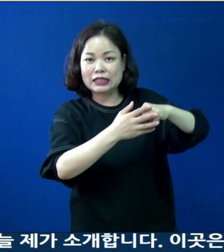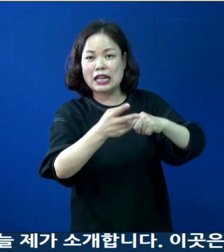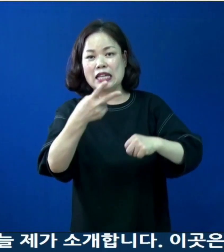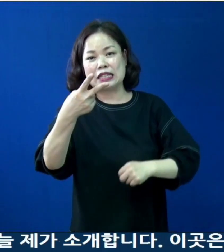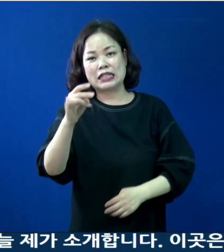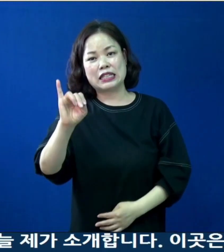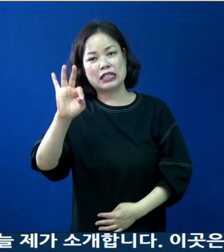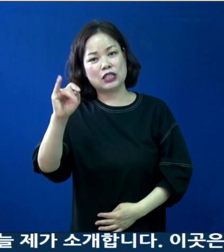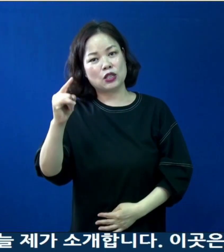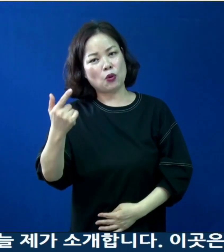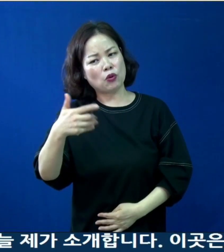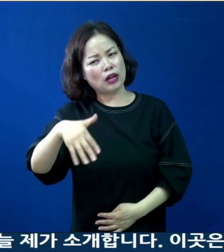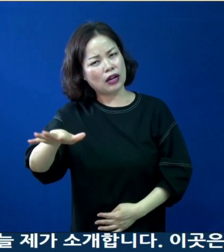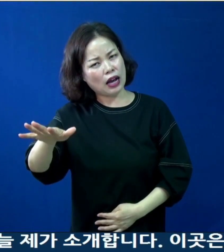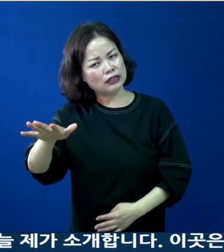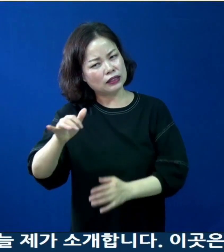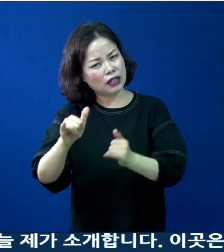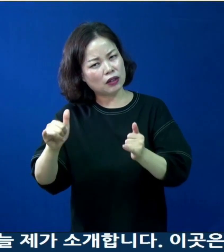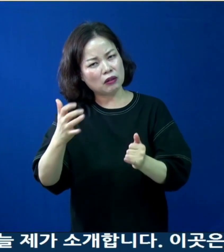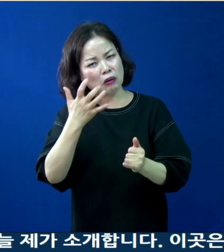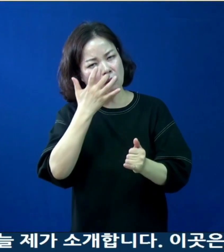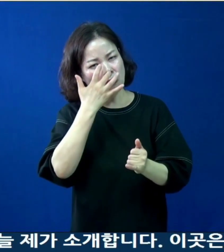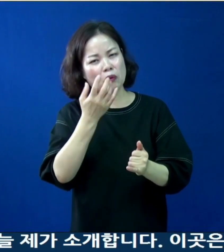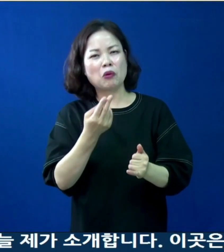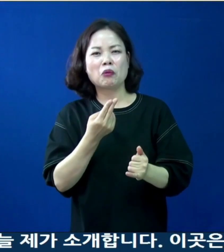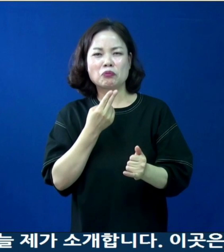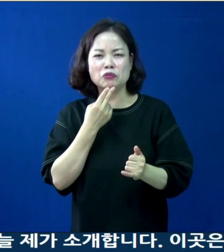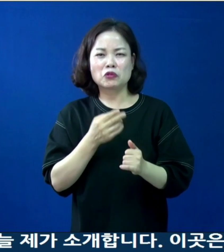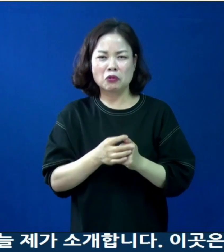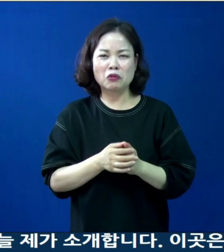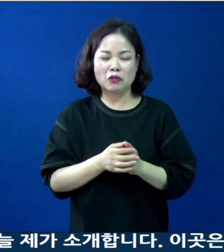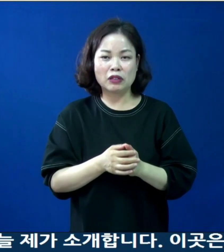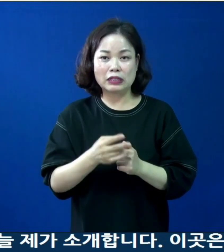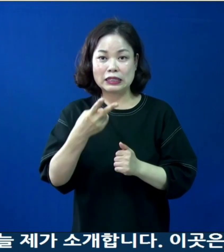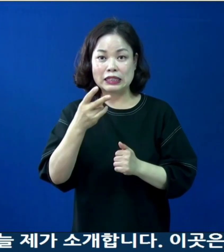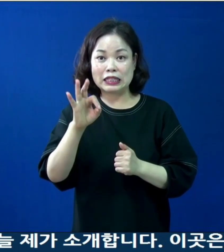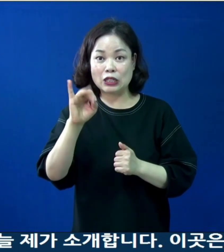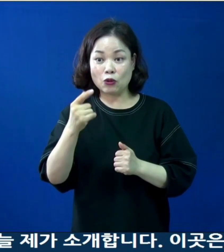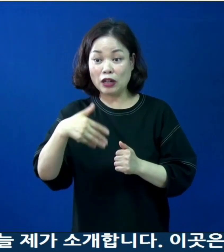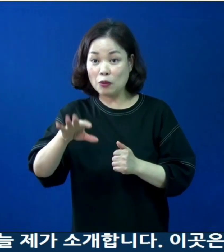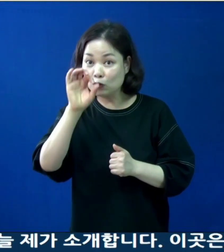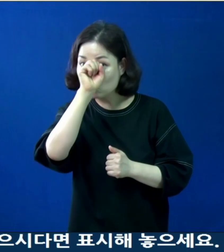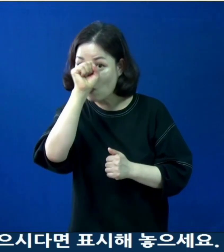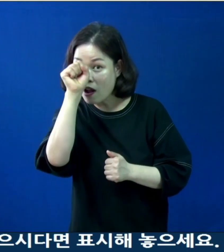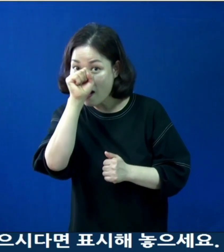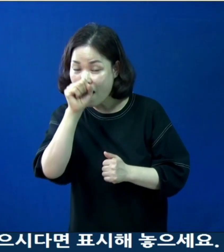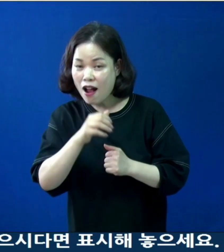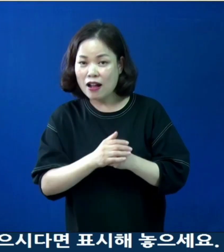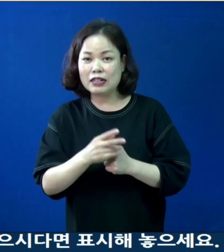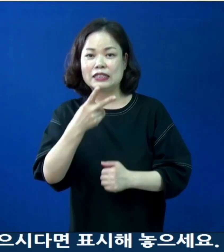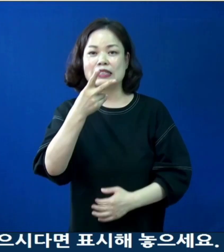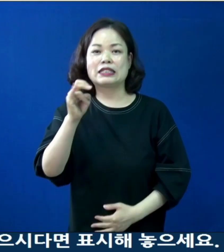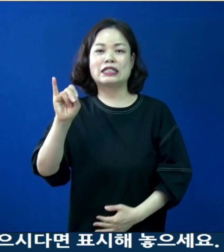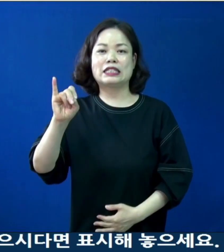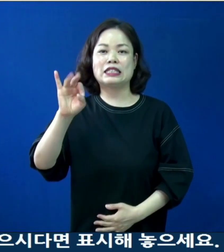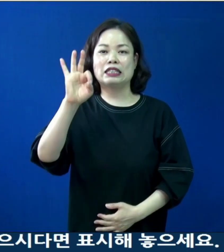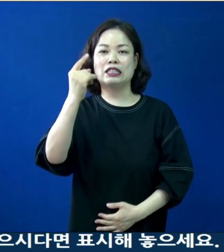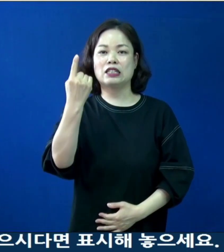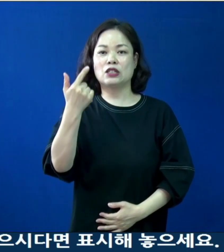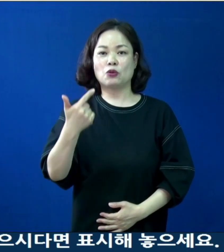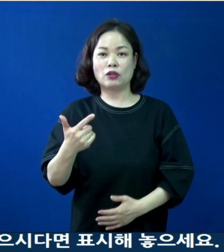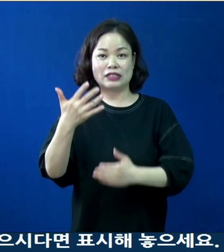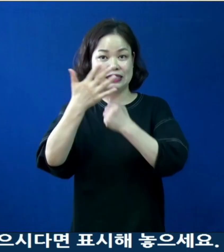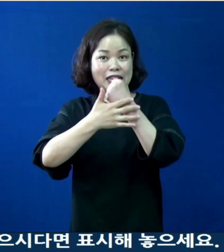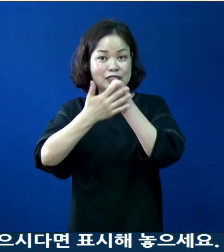분은 제가 별로 못 봐요. 근데 이 디온에 가보면 좋습니다. 자, 디온 사진이